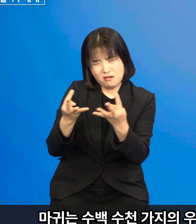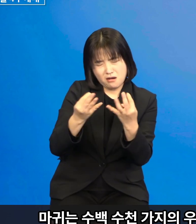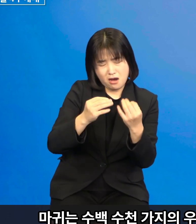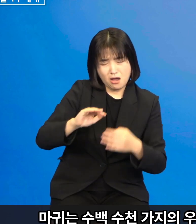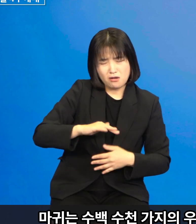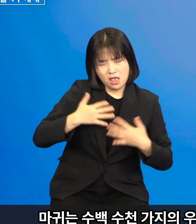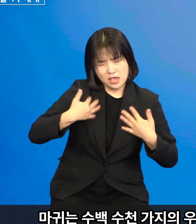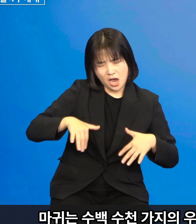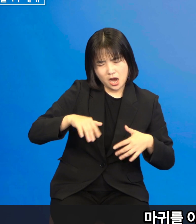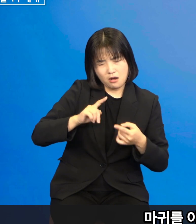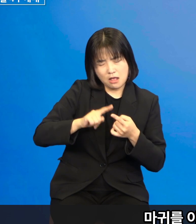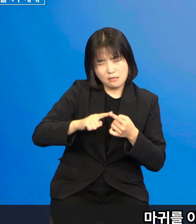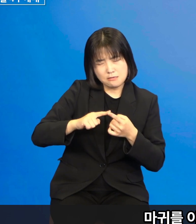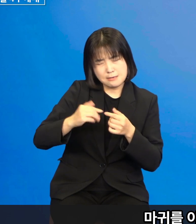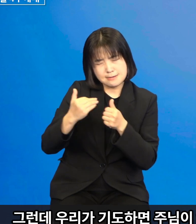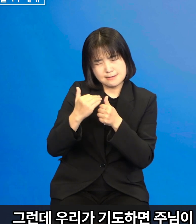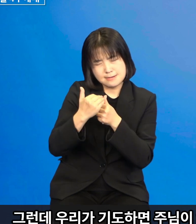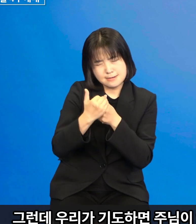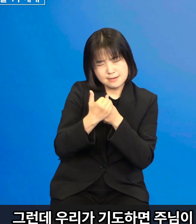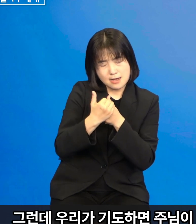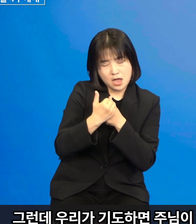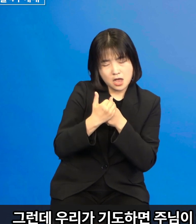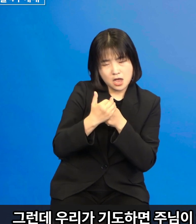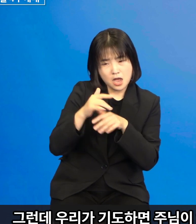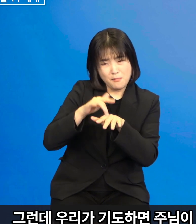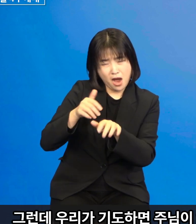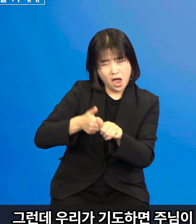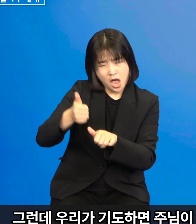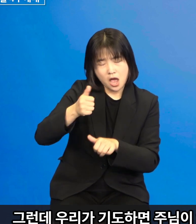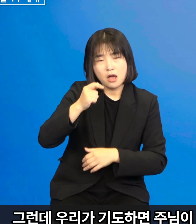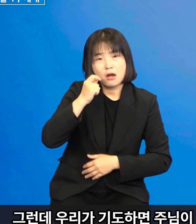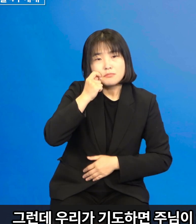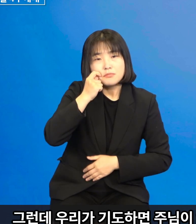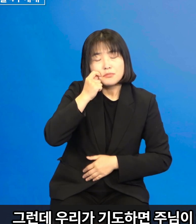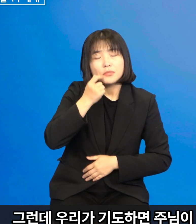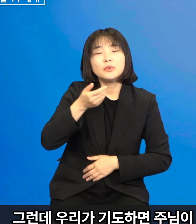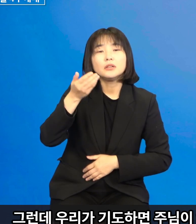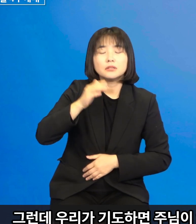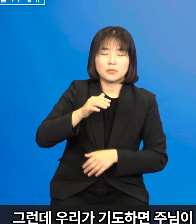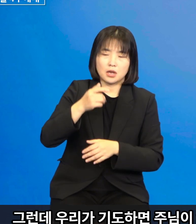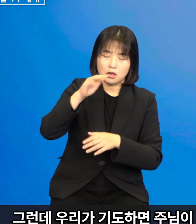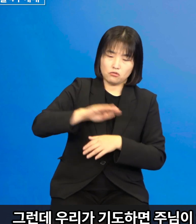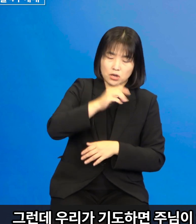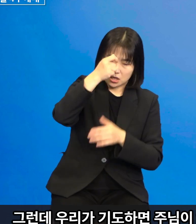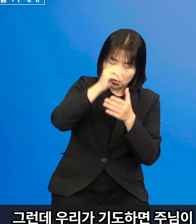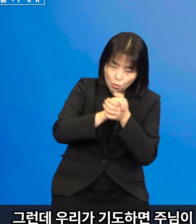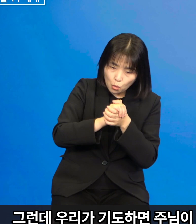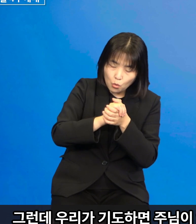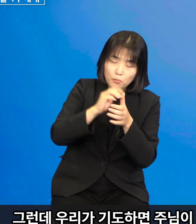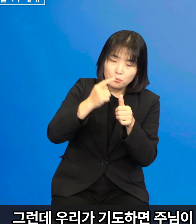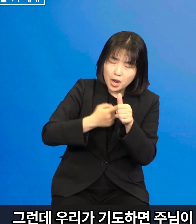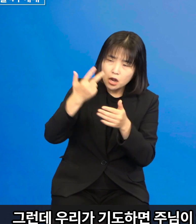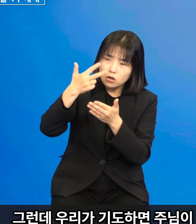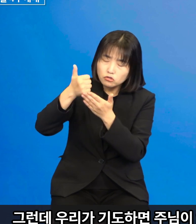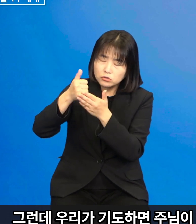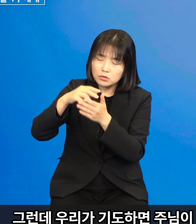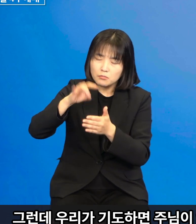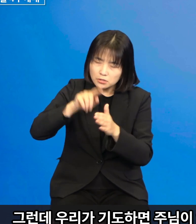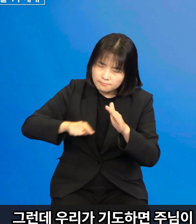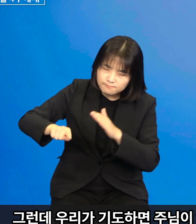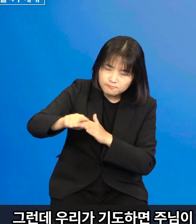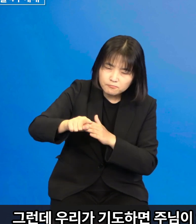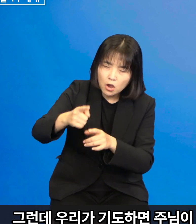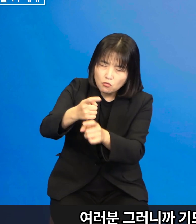약점을 집요하게 공격합니다. 마귀를 이길 수가 없어요. 그런데 우리가 기도하면 주님이 앞서 가셔서 원수를